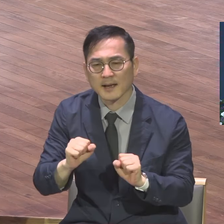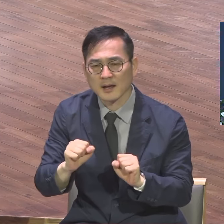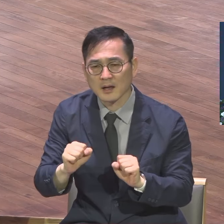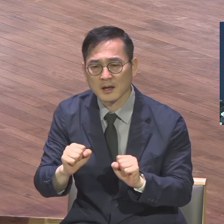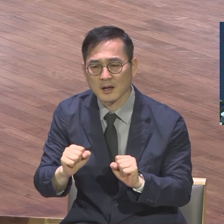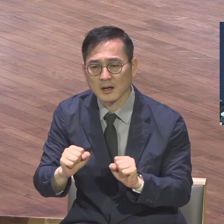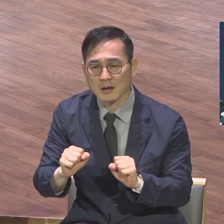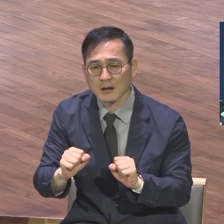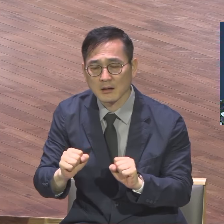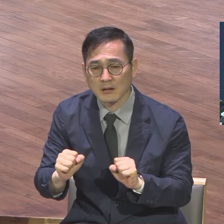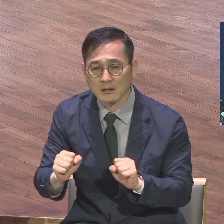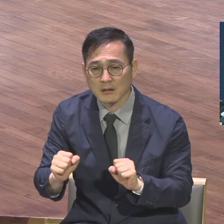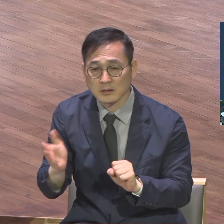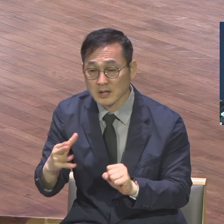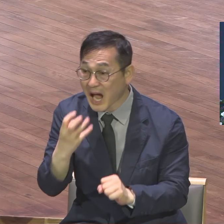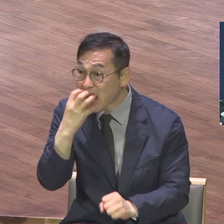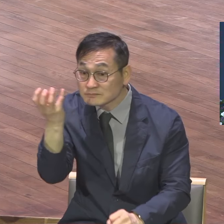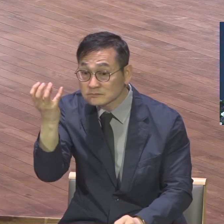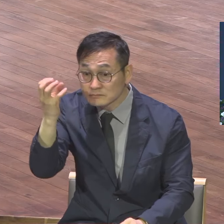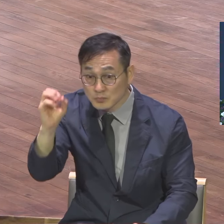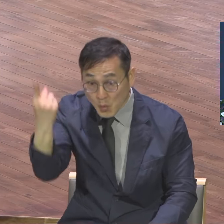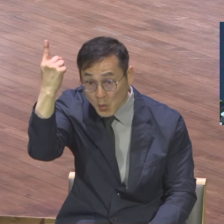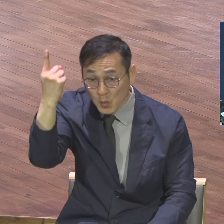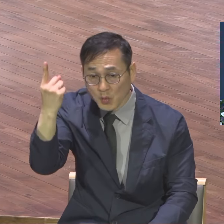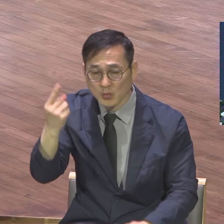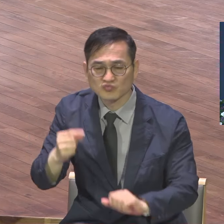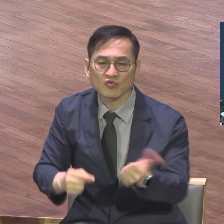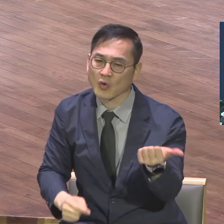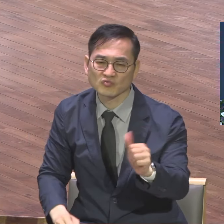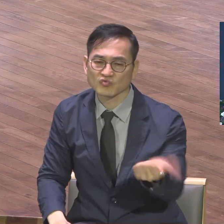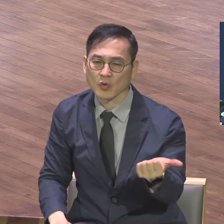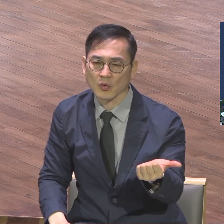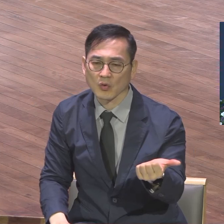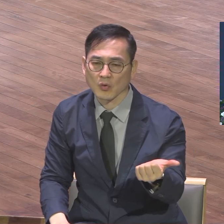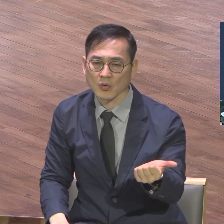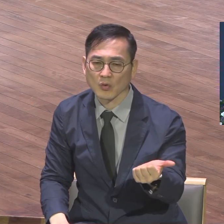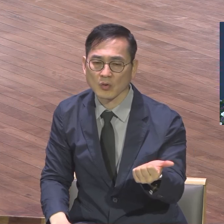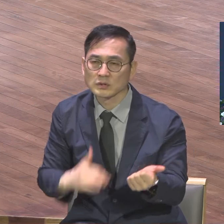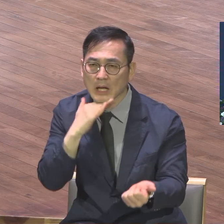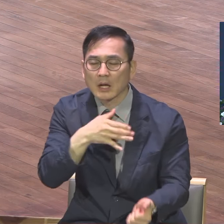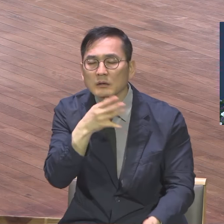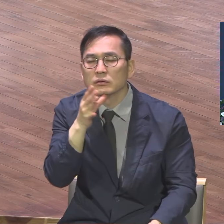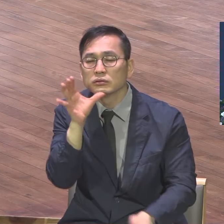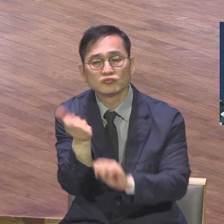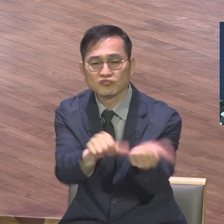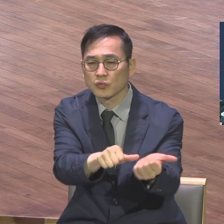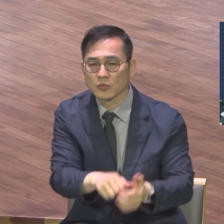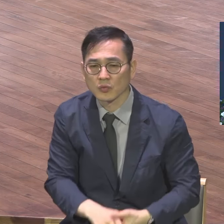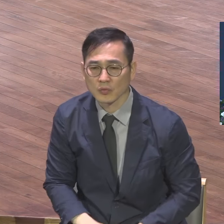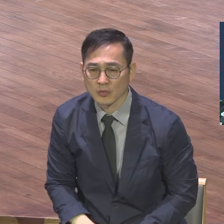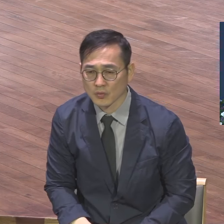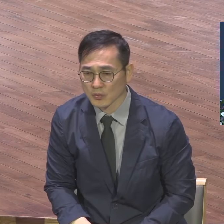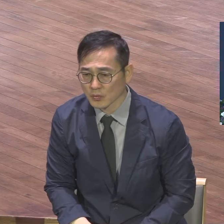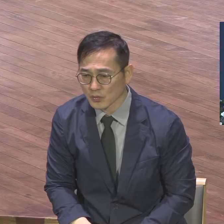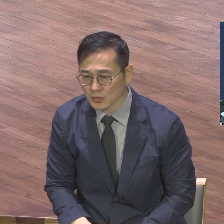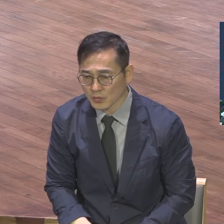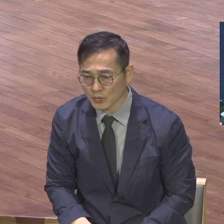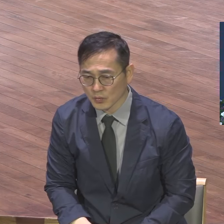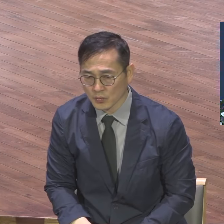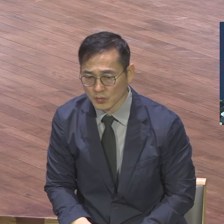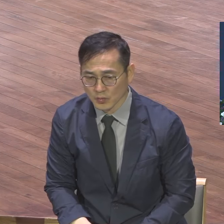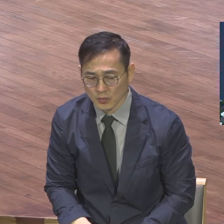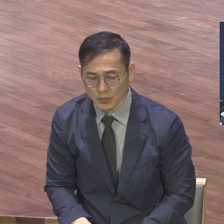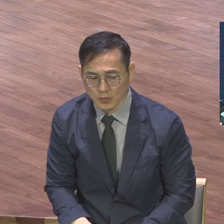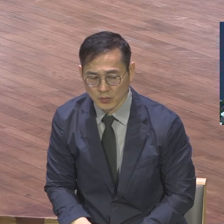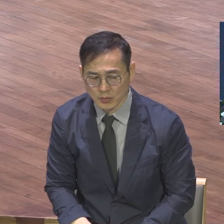영원히 살도록 창조되어 있어요. 죄가 들어오니까 죽음이 들어왔어요. 그래서 우리 옛날에